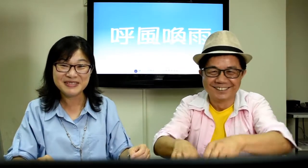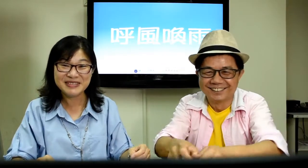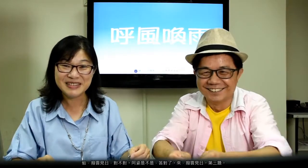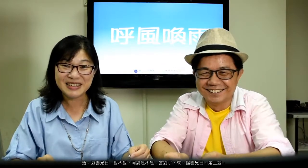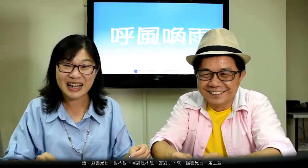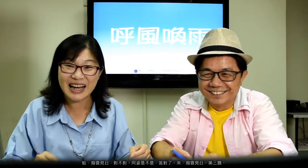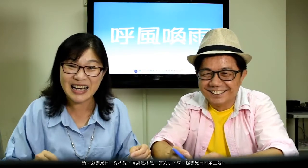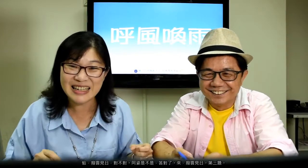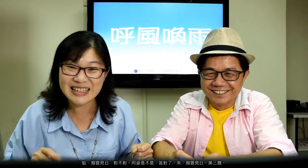啊，